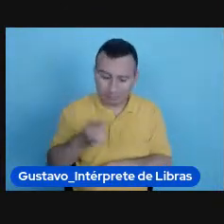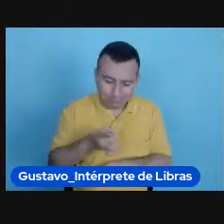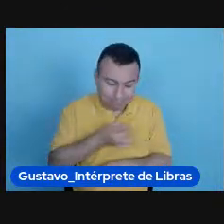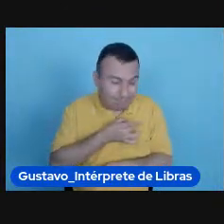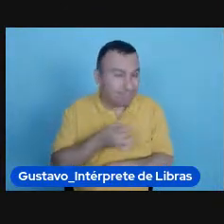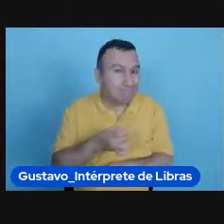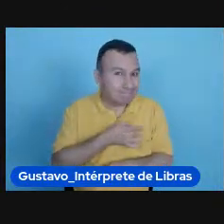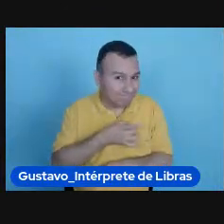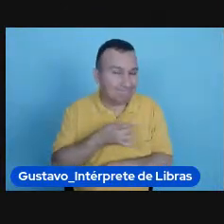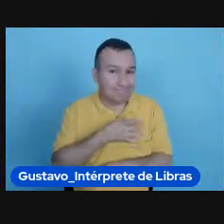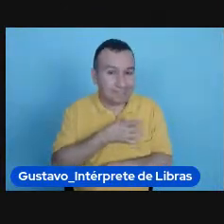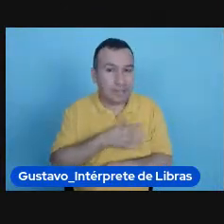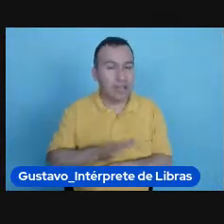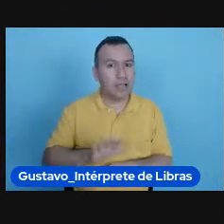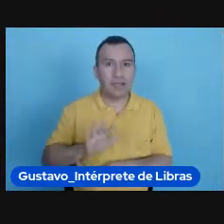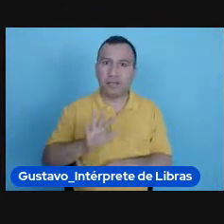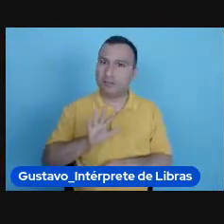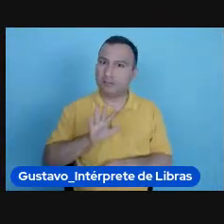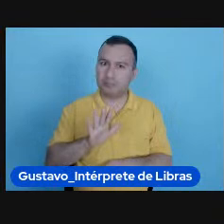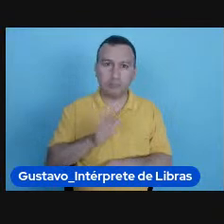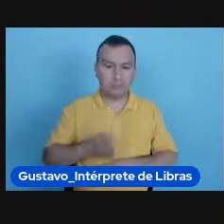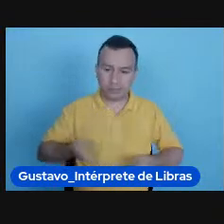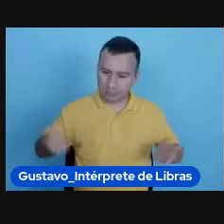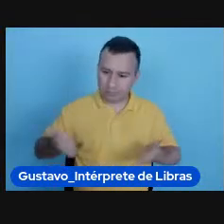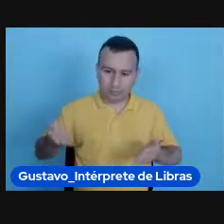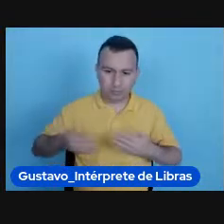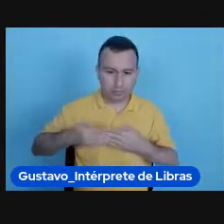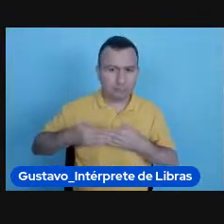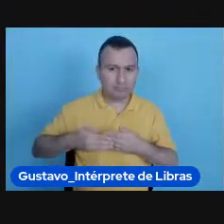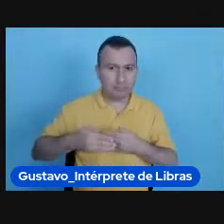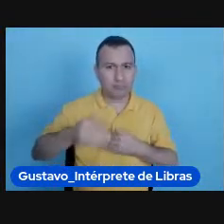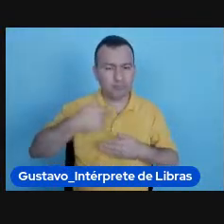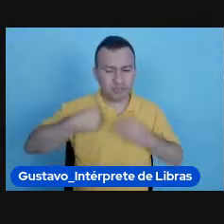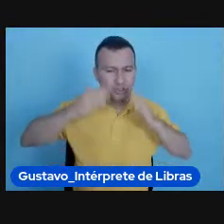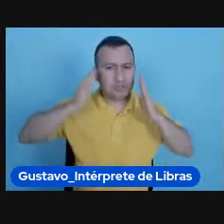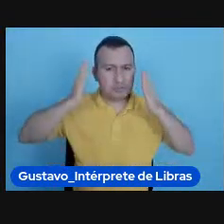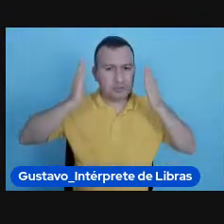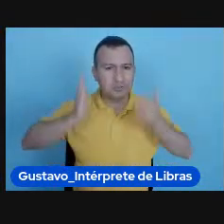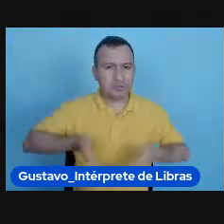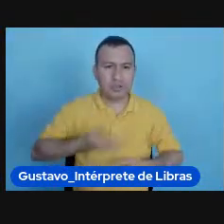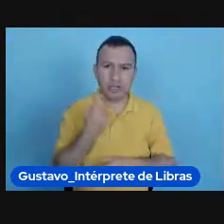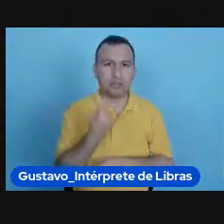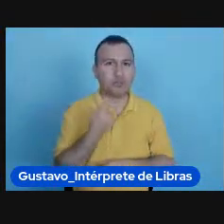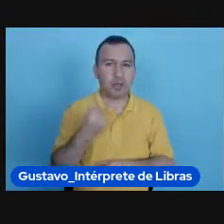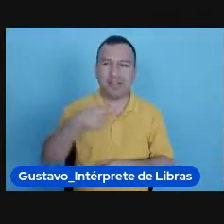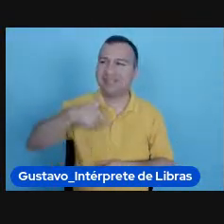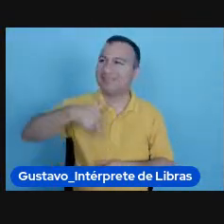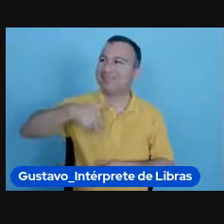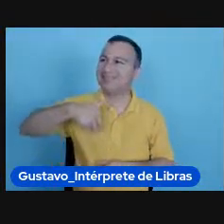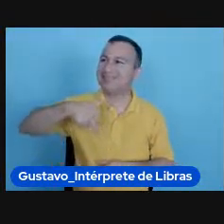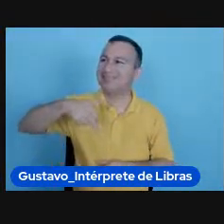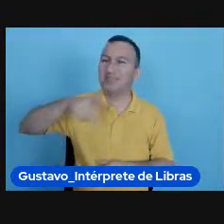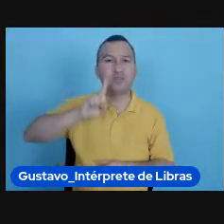Mas agora em diante, né, eu tô andando sozinha, eu tô indo até a Ana Maria comprar pão pra mim, como ela